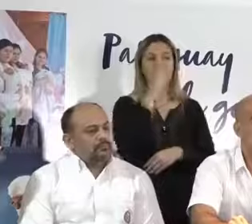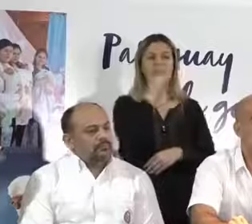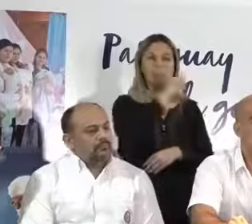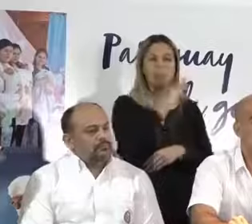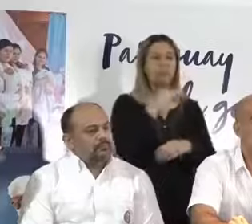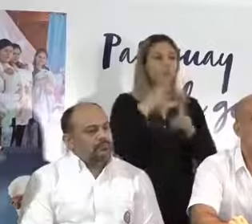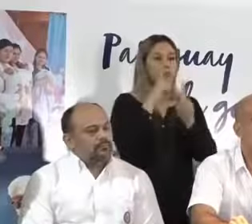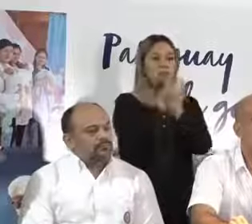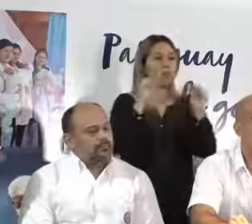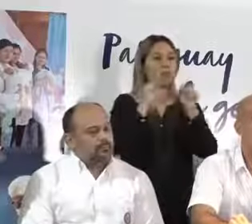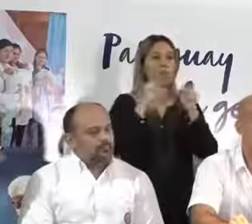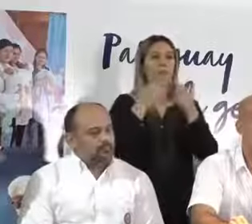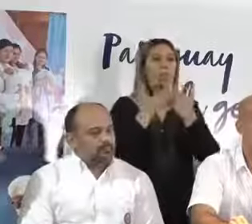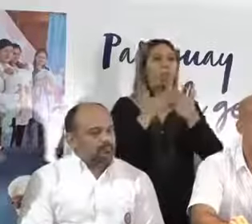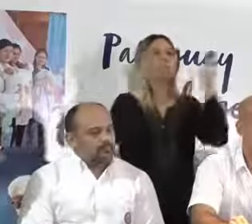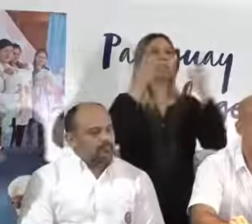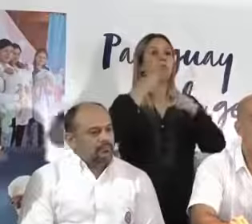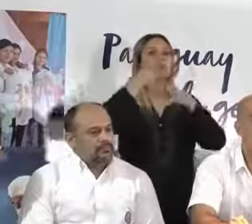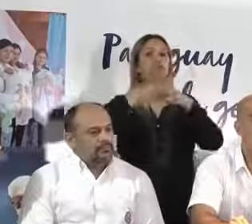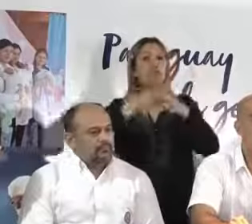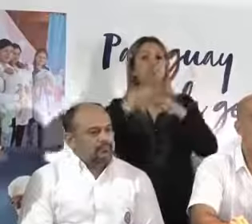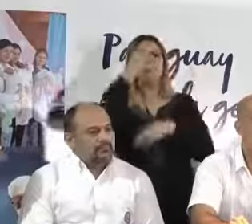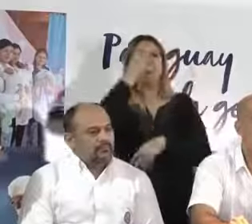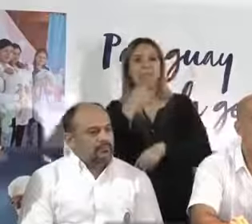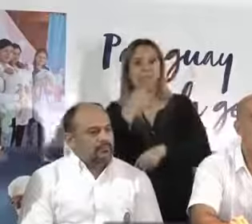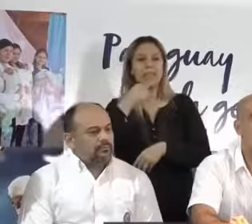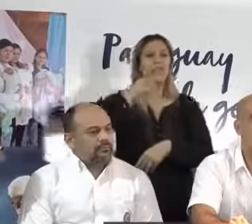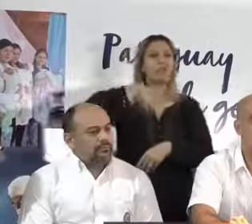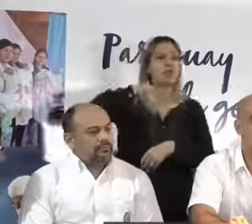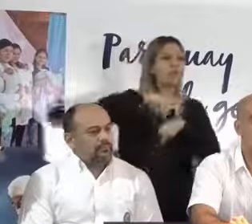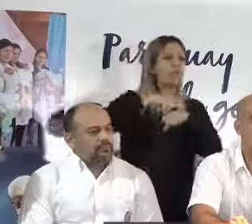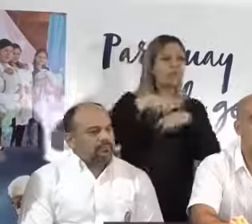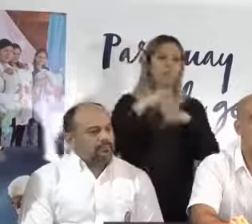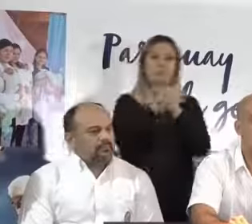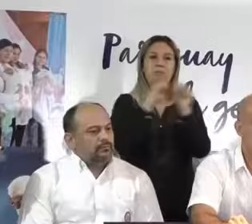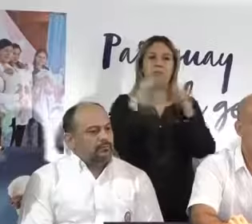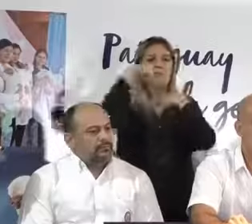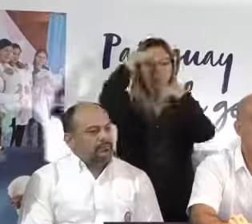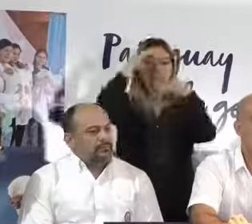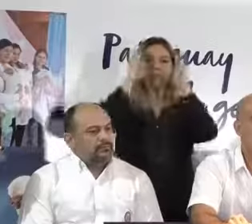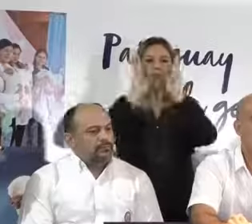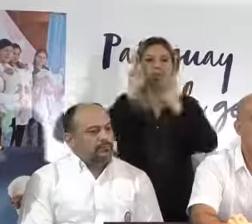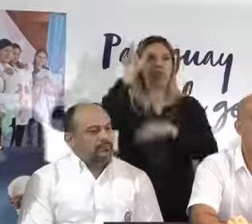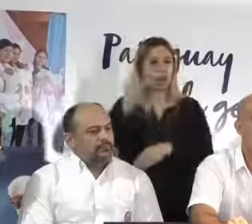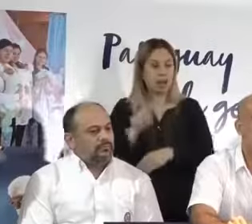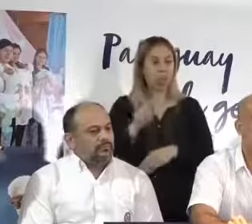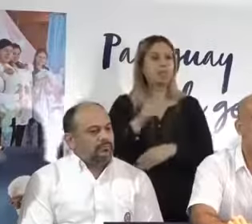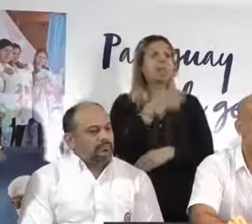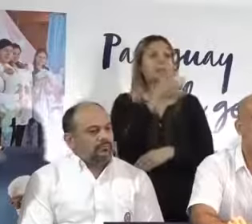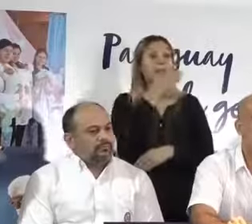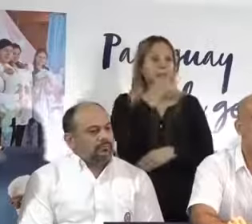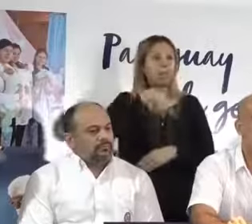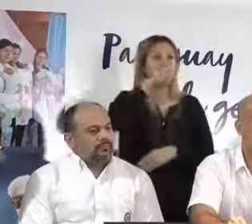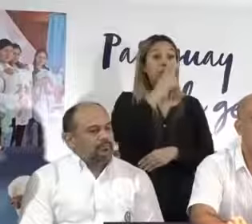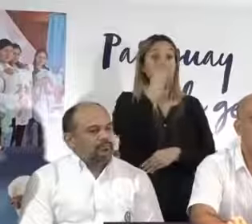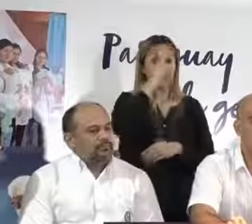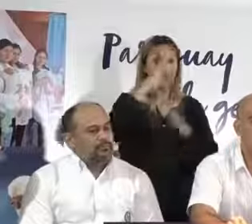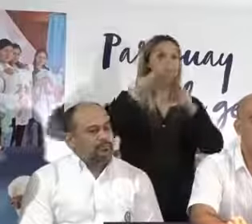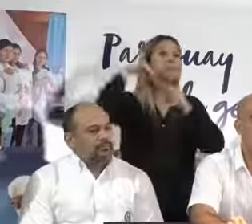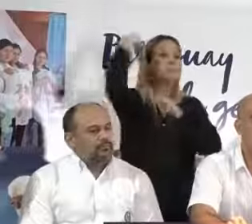de todos nuestros pacientes, toda la información que sea relevante y que podamos compartir. Lo vamos a hacer de manera clara y transparente, pero